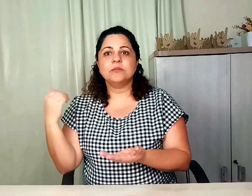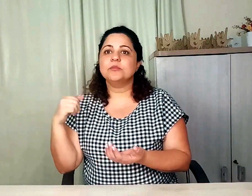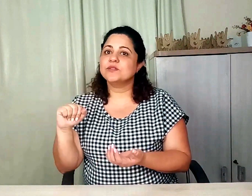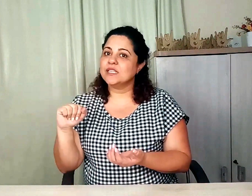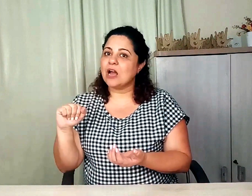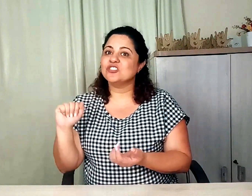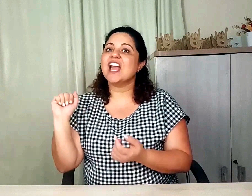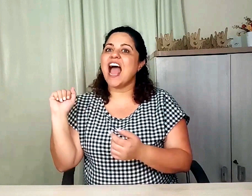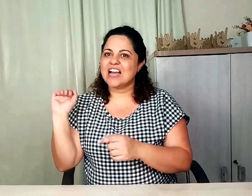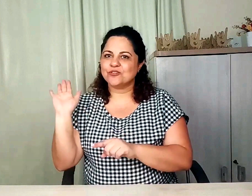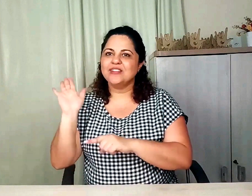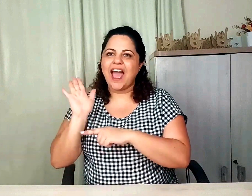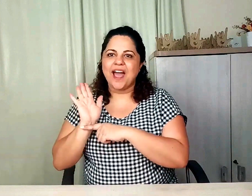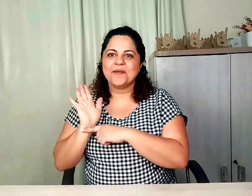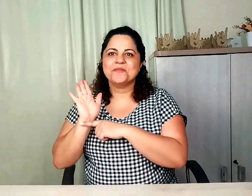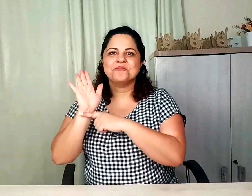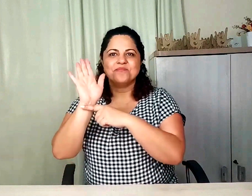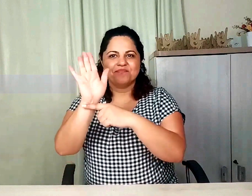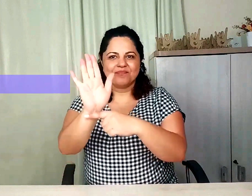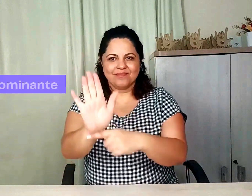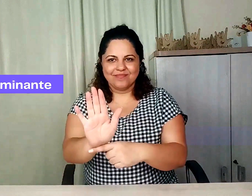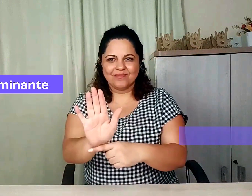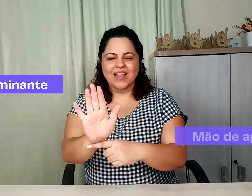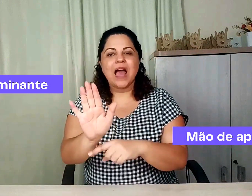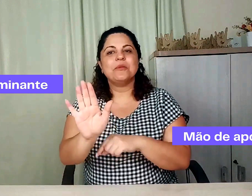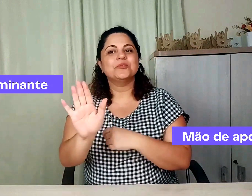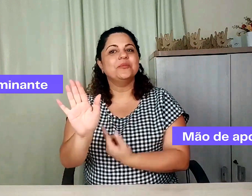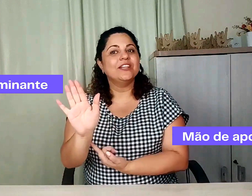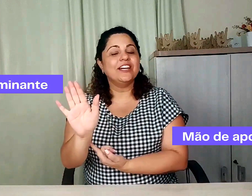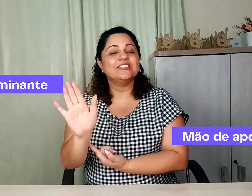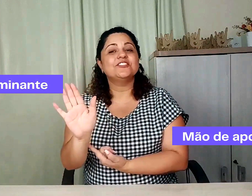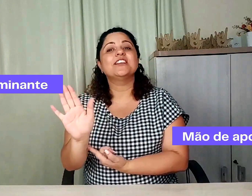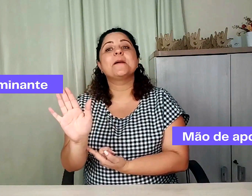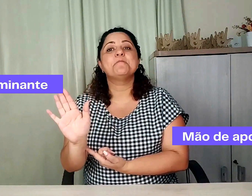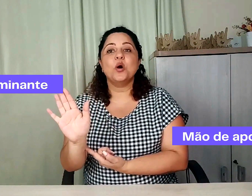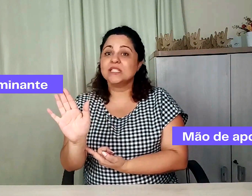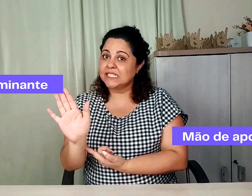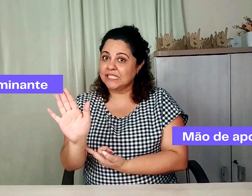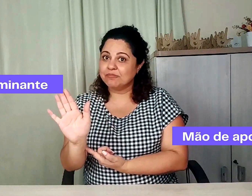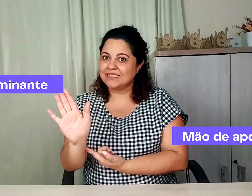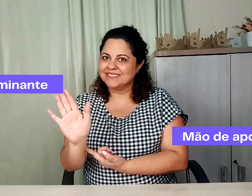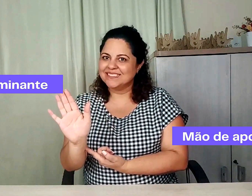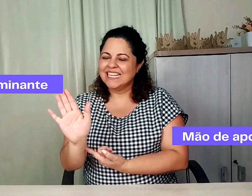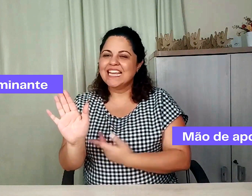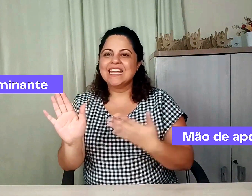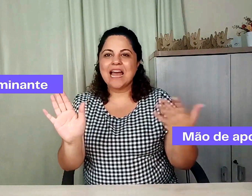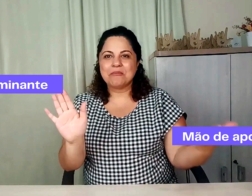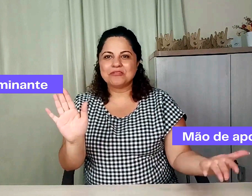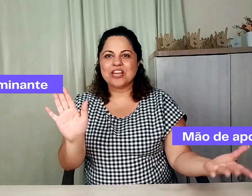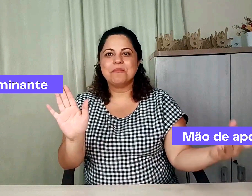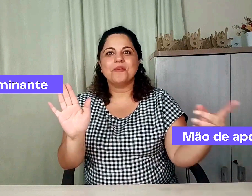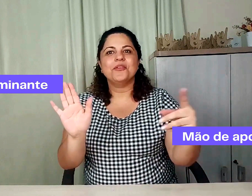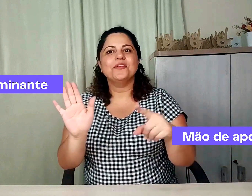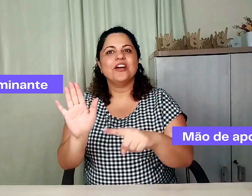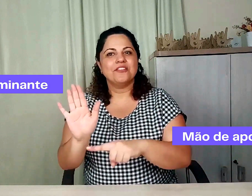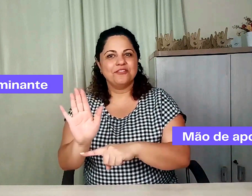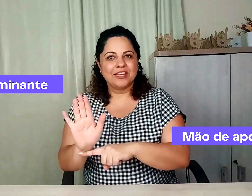para o sinal de ajudar. A mão dominante fica por cima e a mão de apoio fica